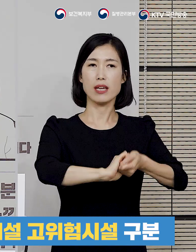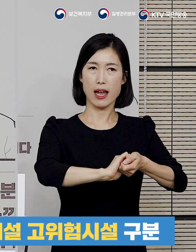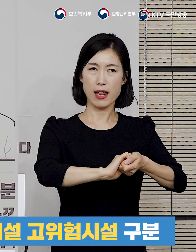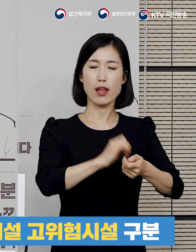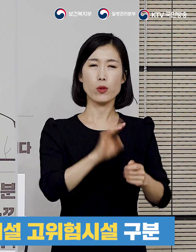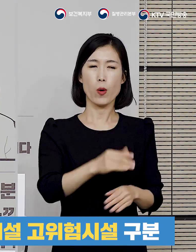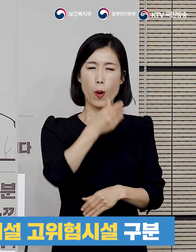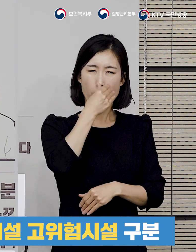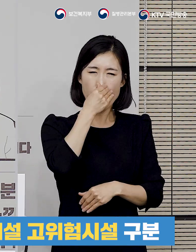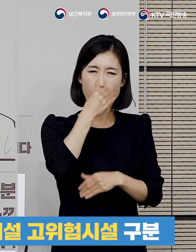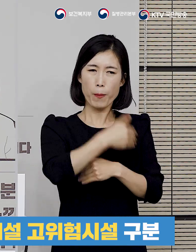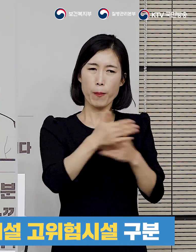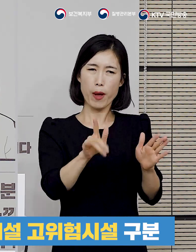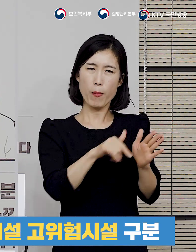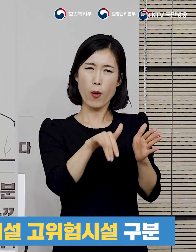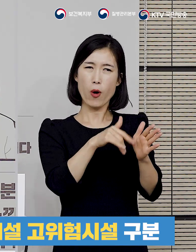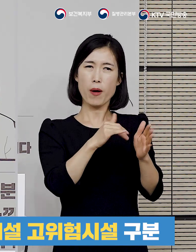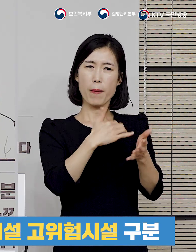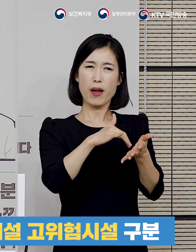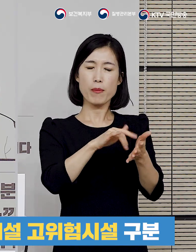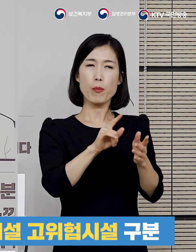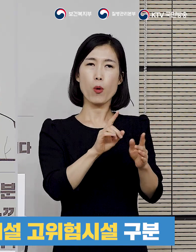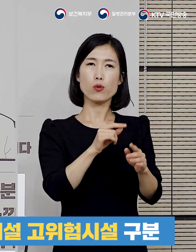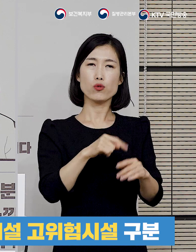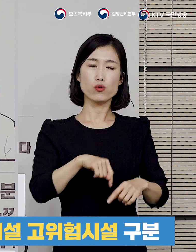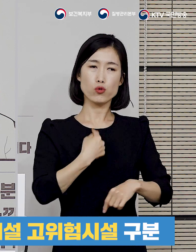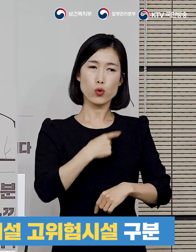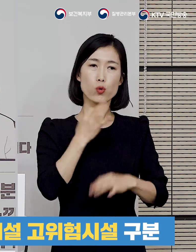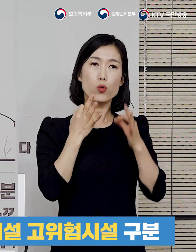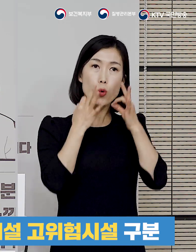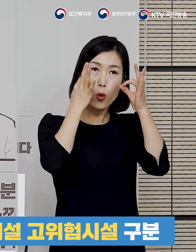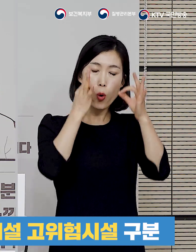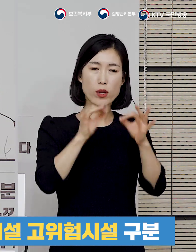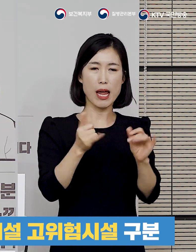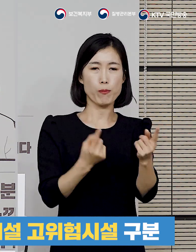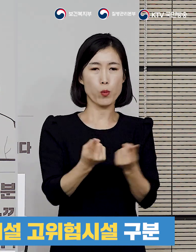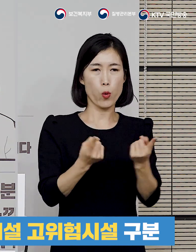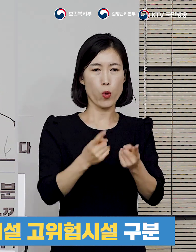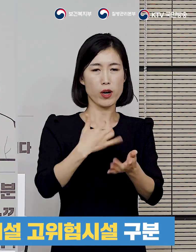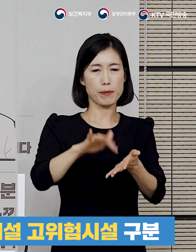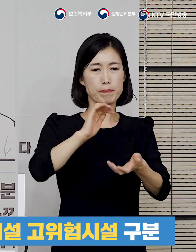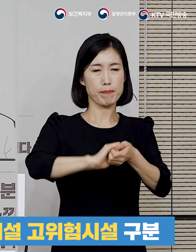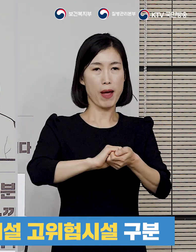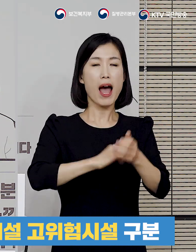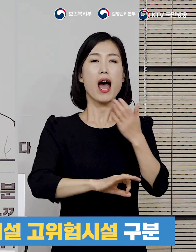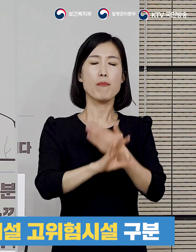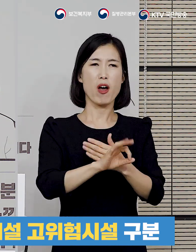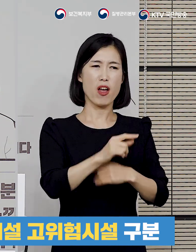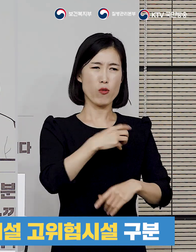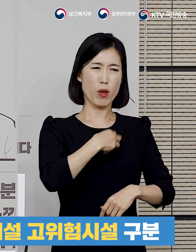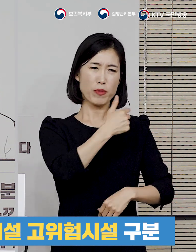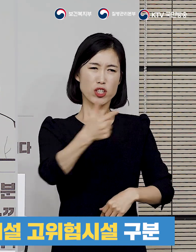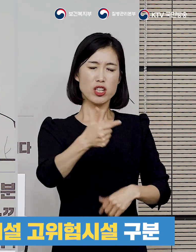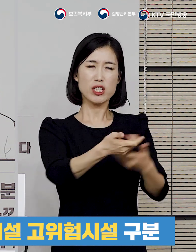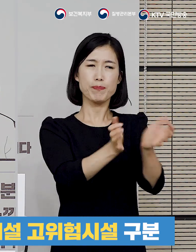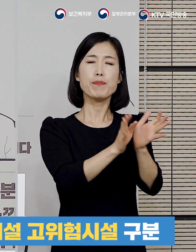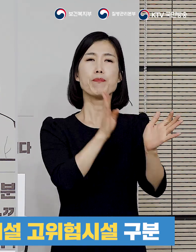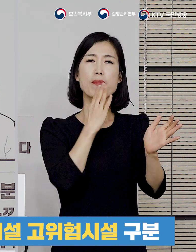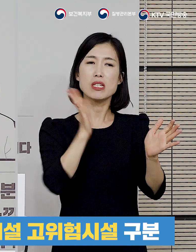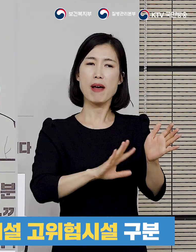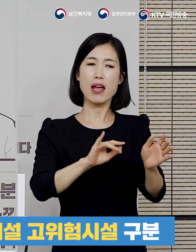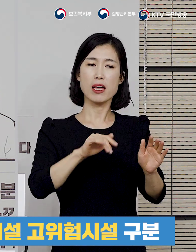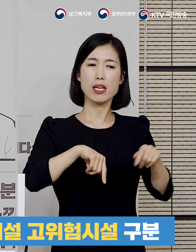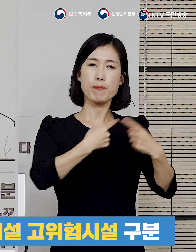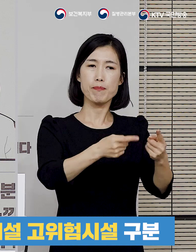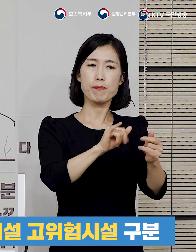입장 인원 제한 등 밀집도 등의 위험 요소를 개선할 경우 지자체에서 중위험 시설로 하향